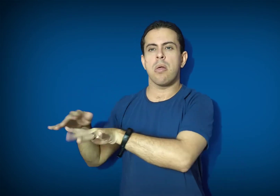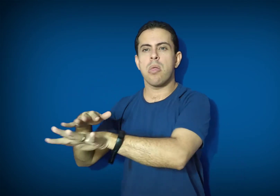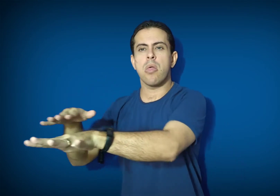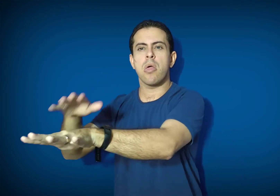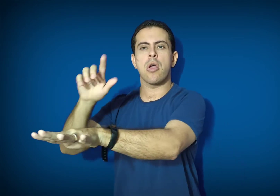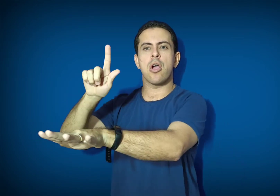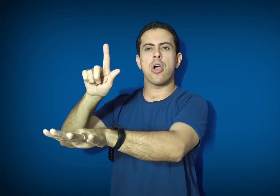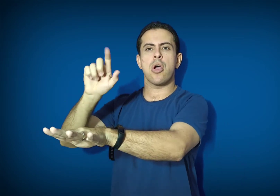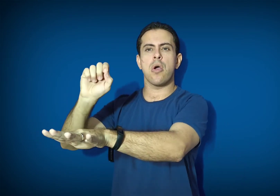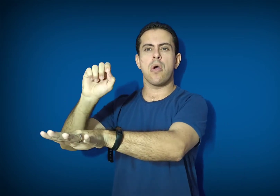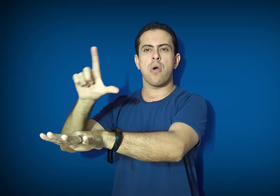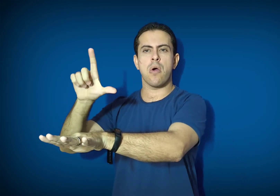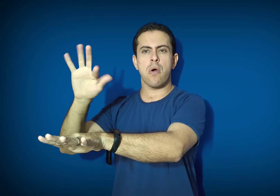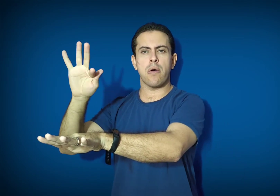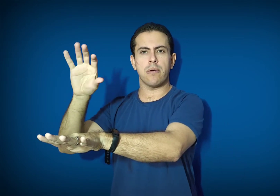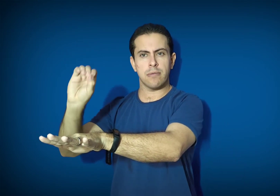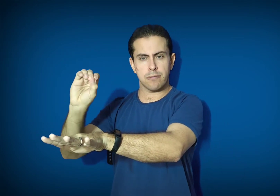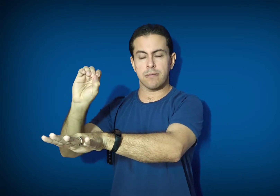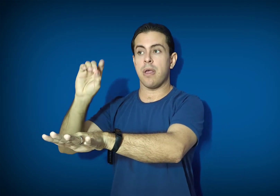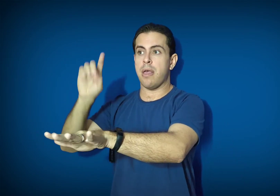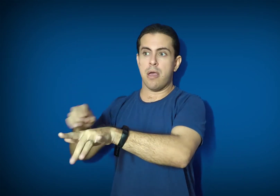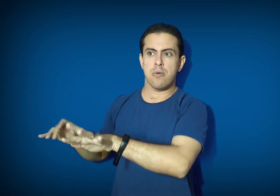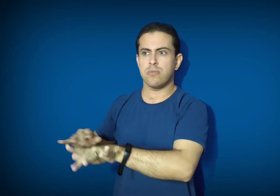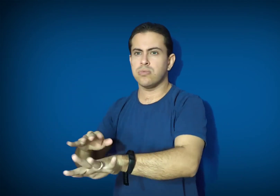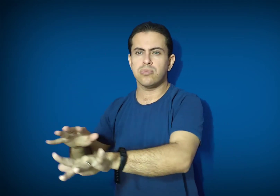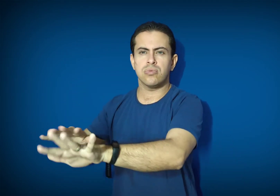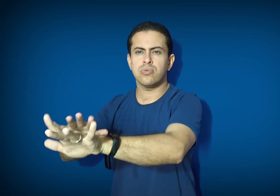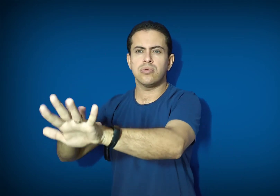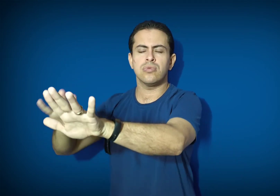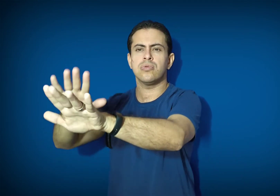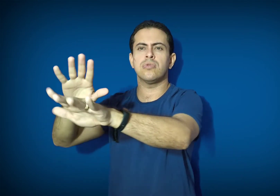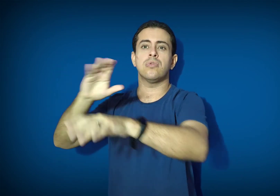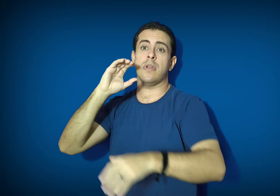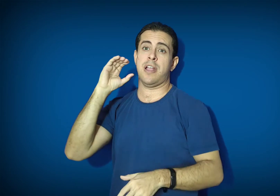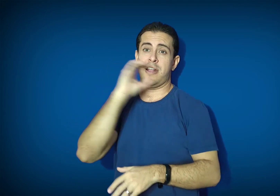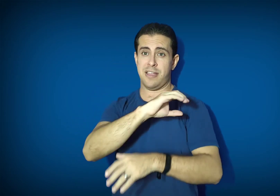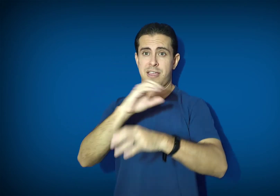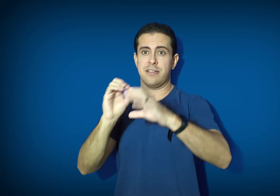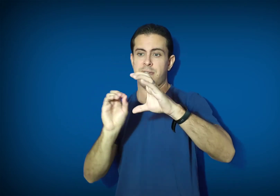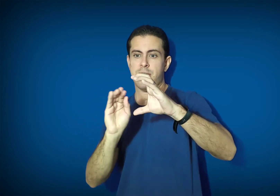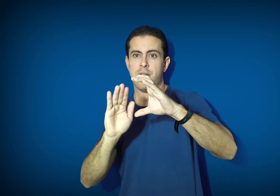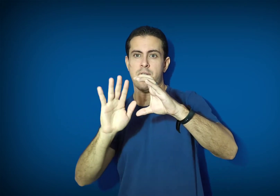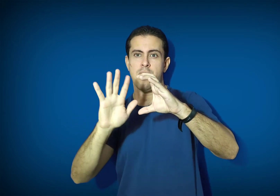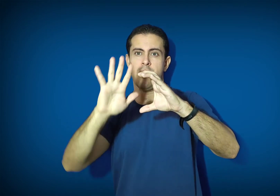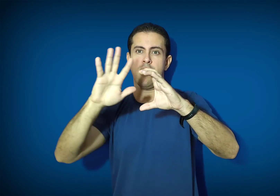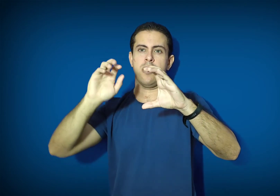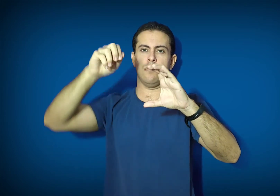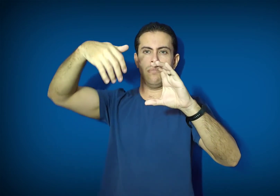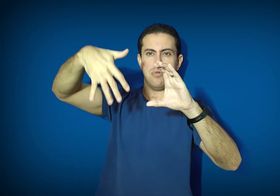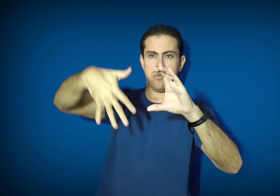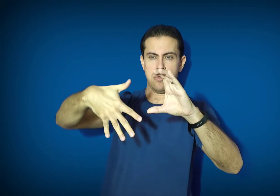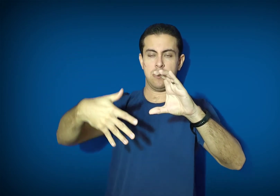as correntes quentes vão em direção aos polos. Exemplo, a corrente do Golfo leva água quente em